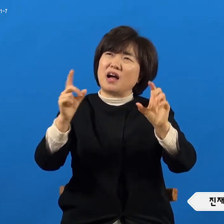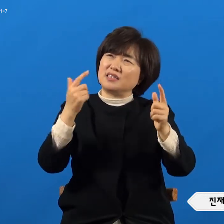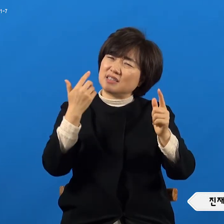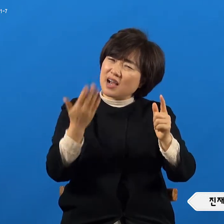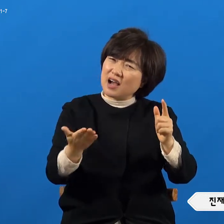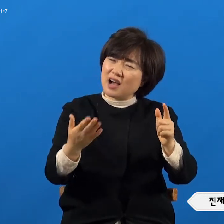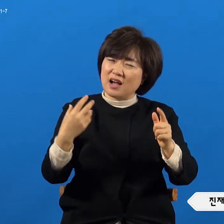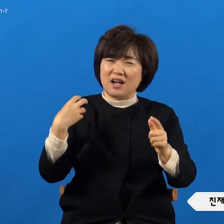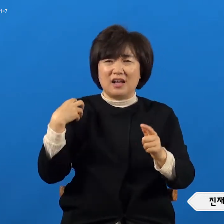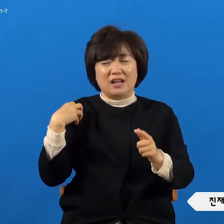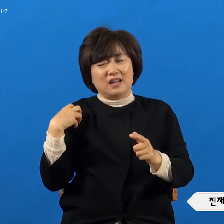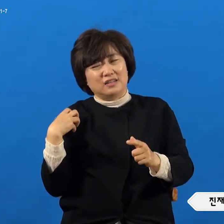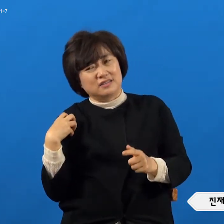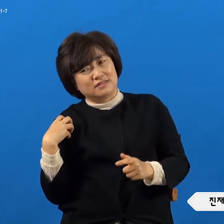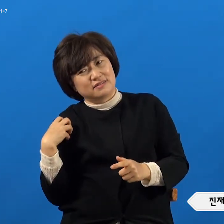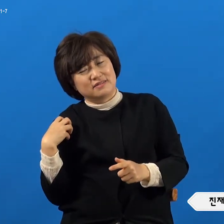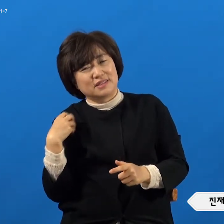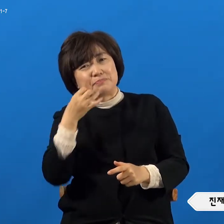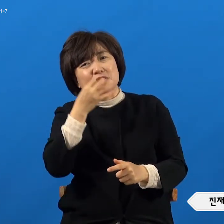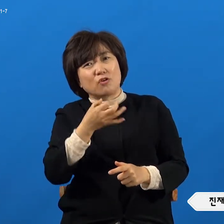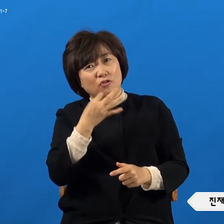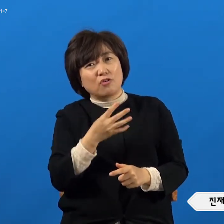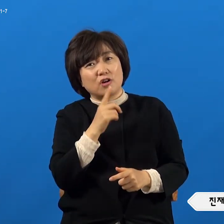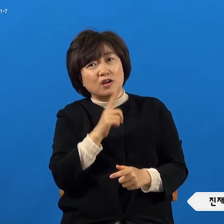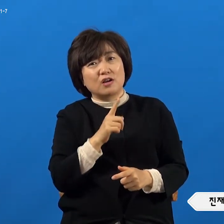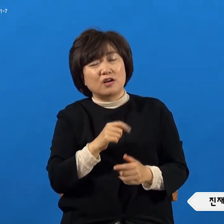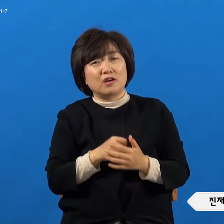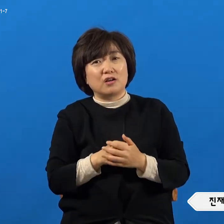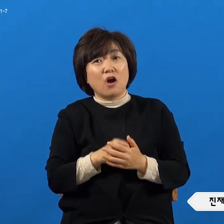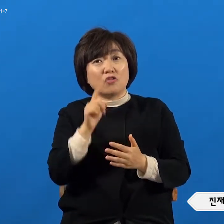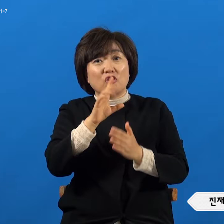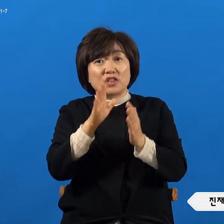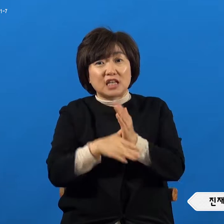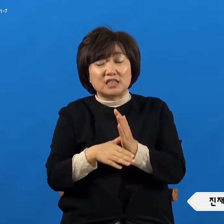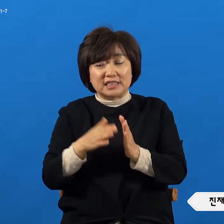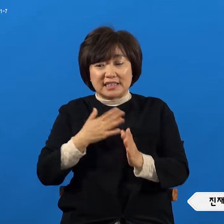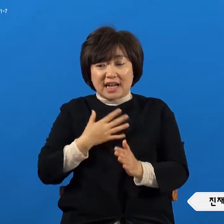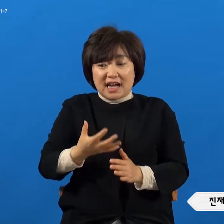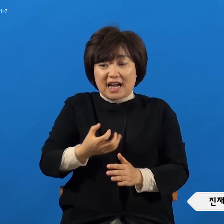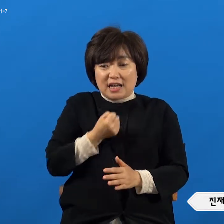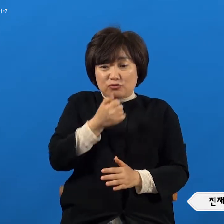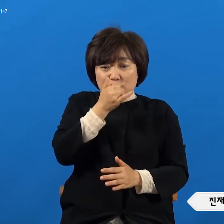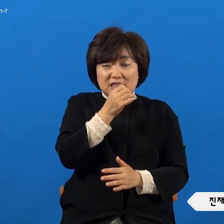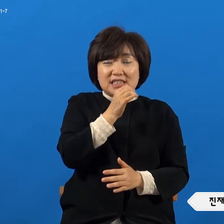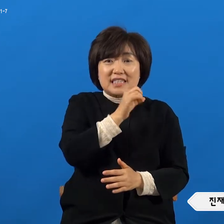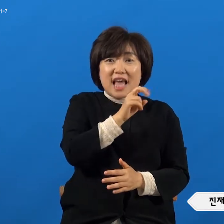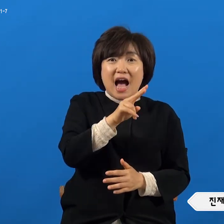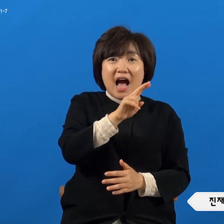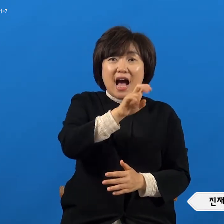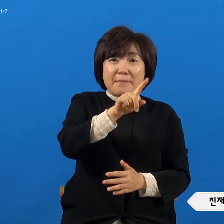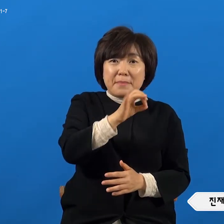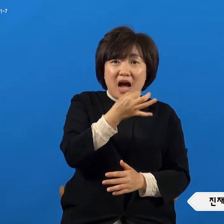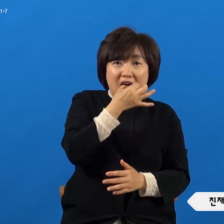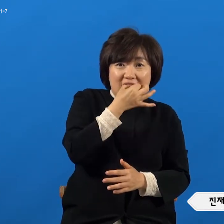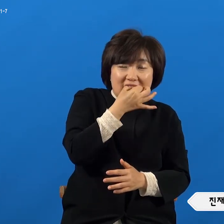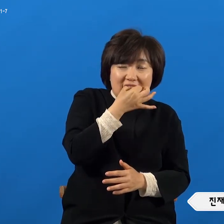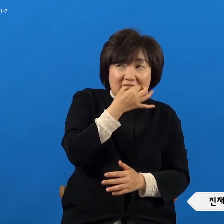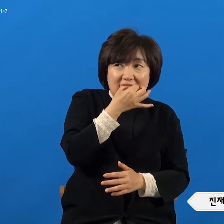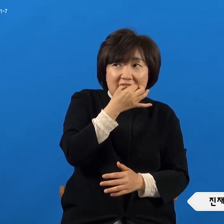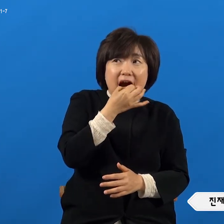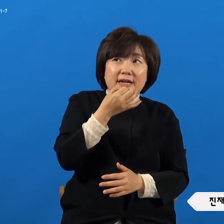느끼면서 힘들어할 때도 있습니다. 때로는 내가 가지고 있는 야망을 하나님이 주신 비전인